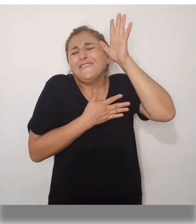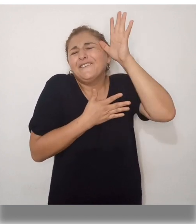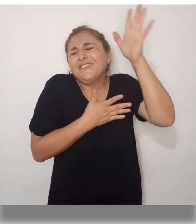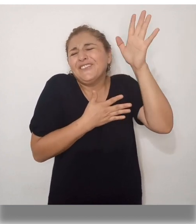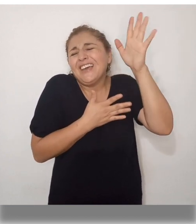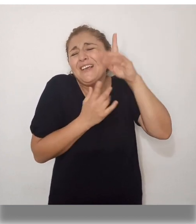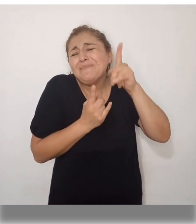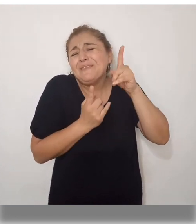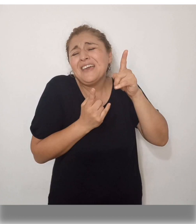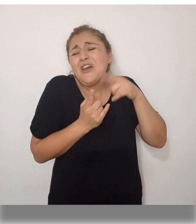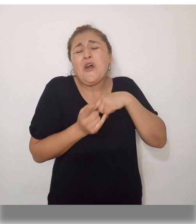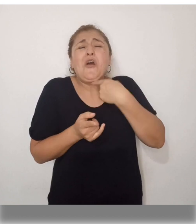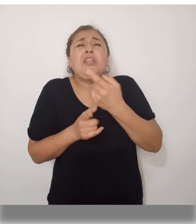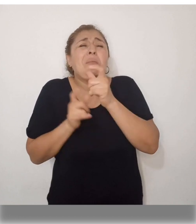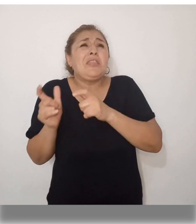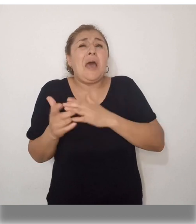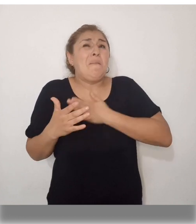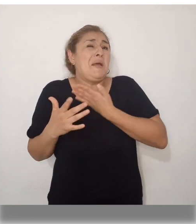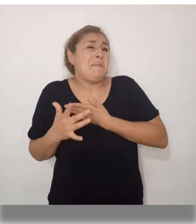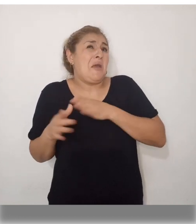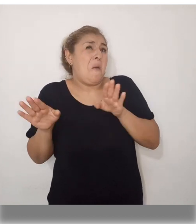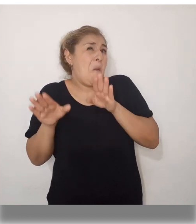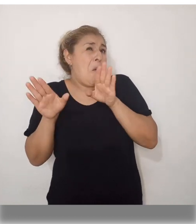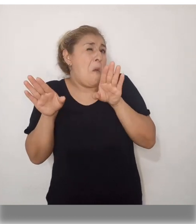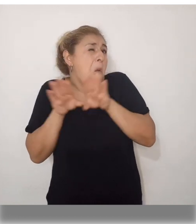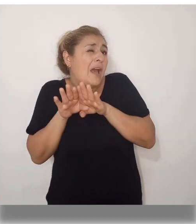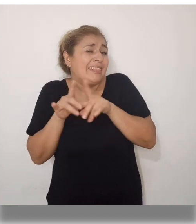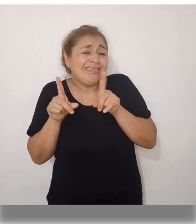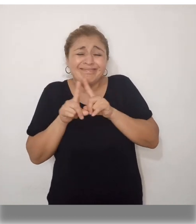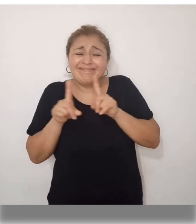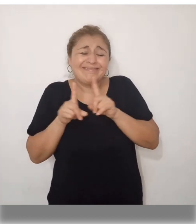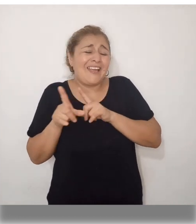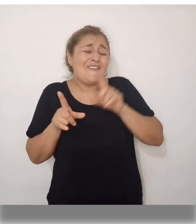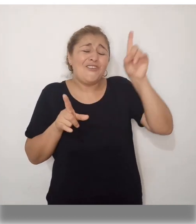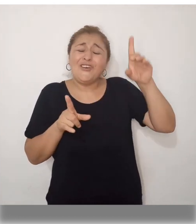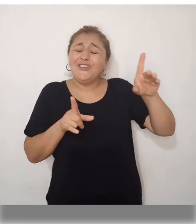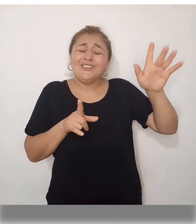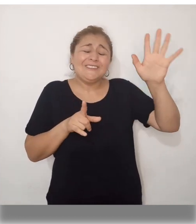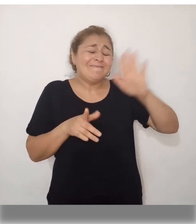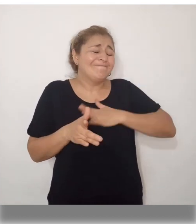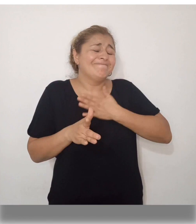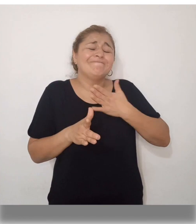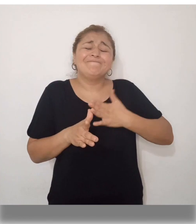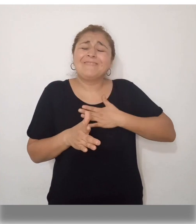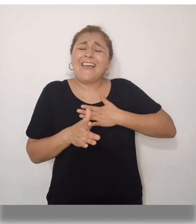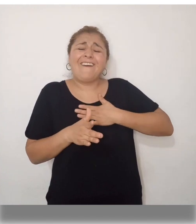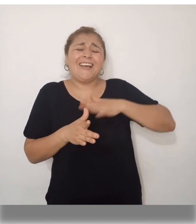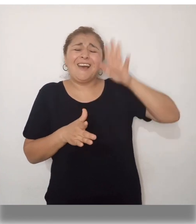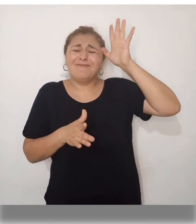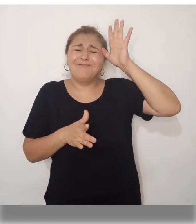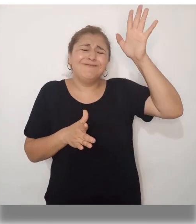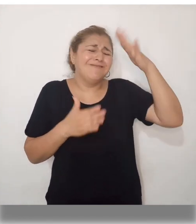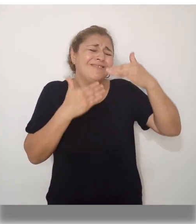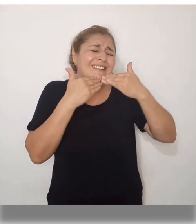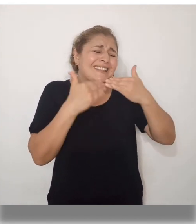como nunca nadie lo había hecho y nunca nadie lo hará padre te damos